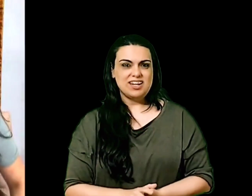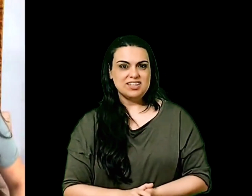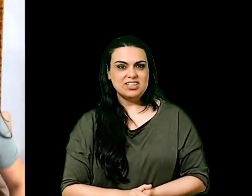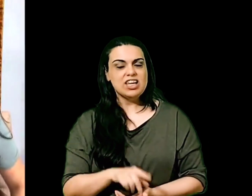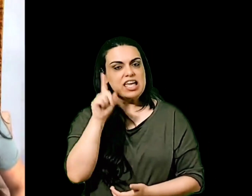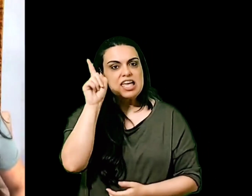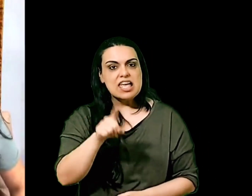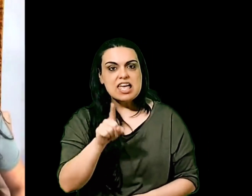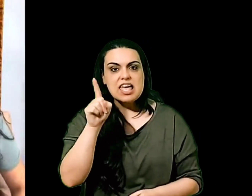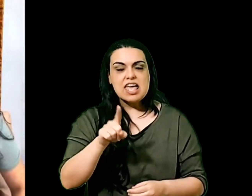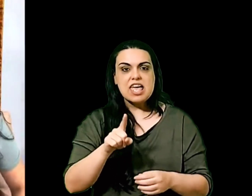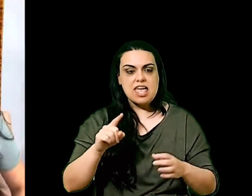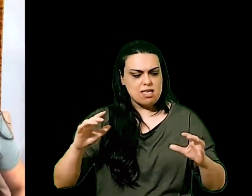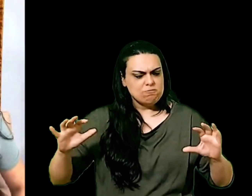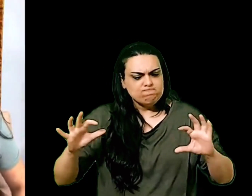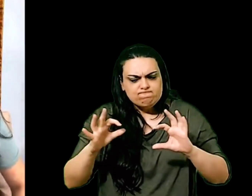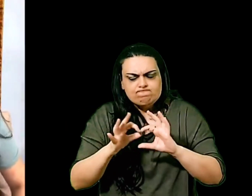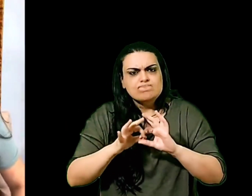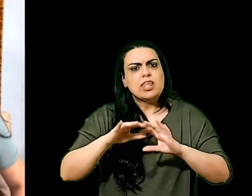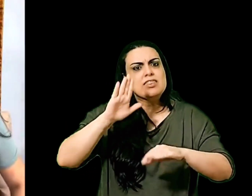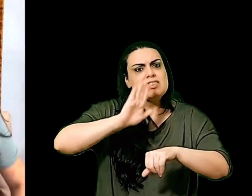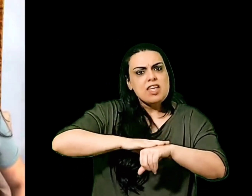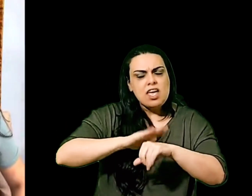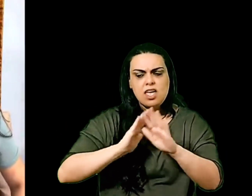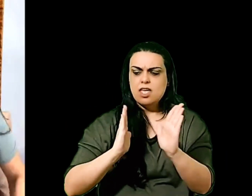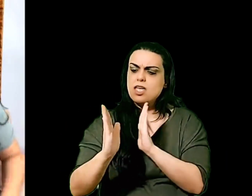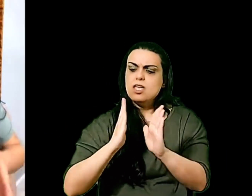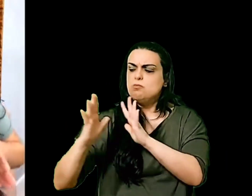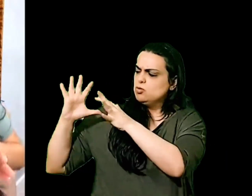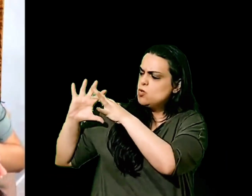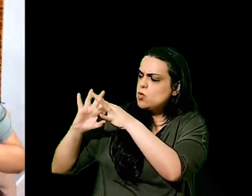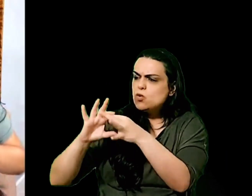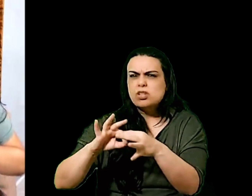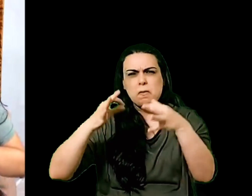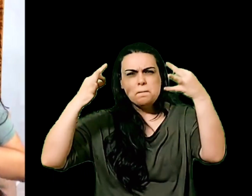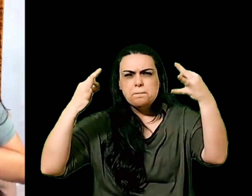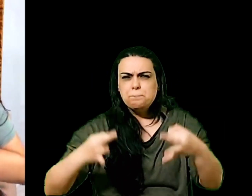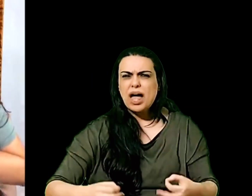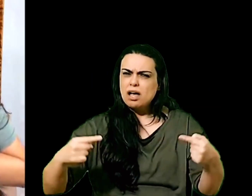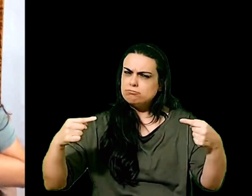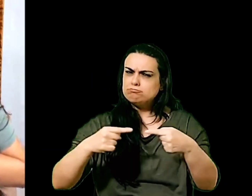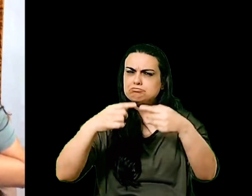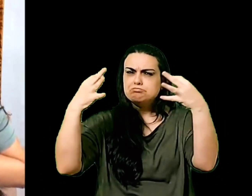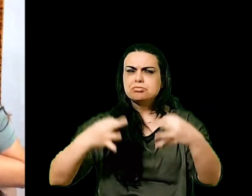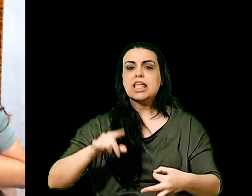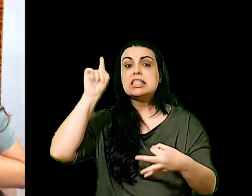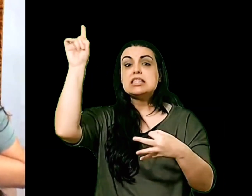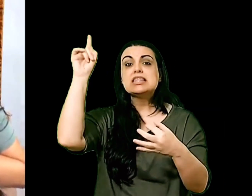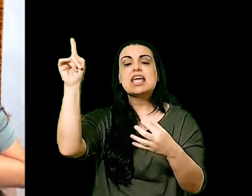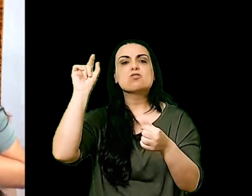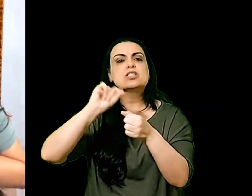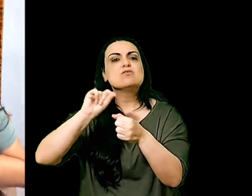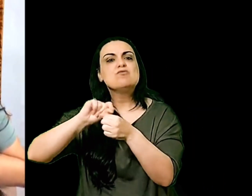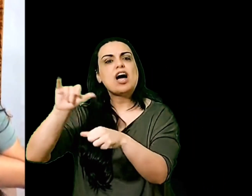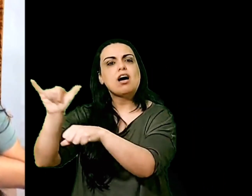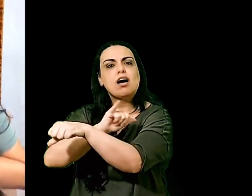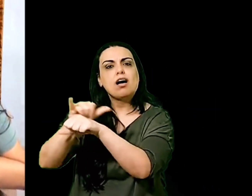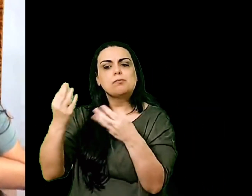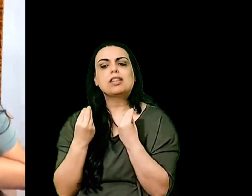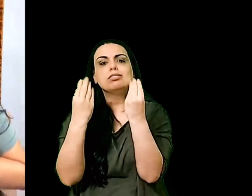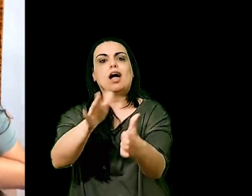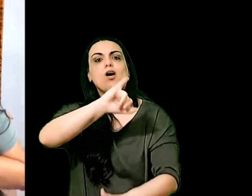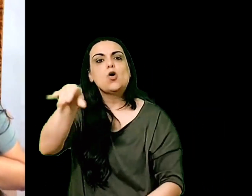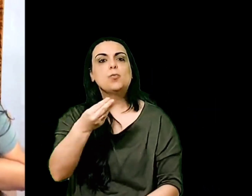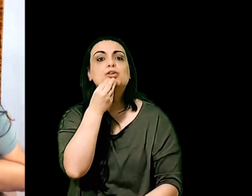é oportunidade. É um encontro, um alinhamento do tempo e da ocasião. E Deus ali, ó, fazendo tudo o que Ele pode fazer e te